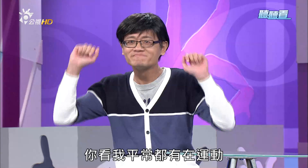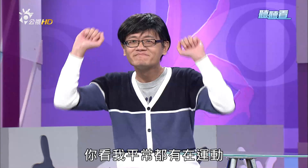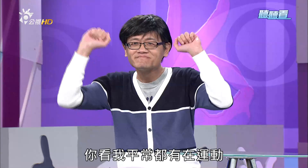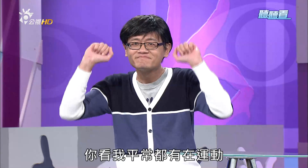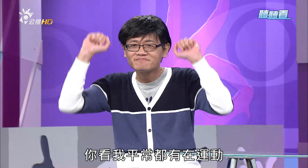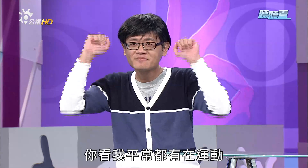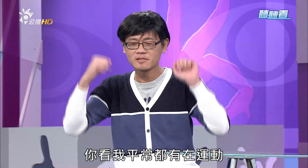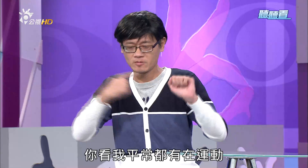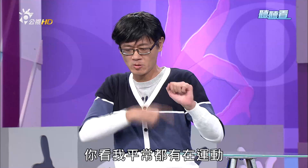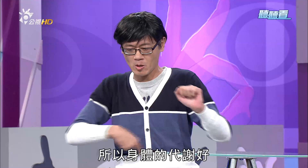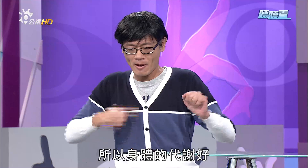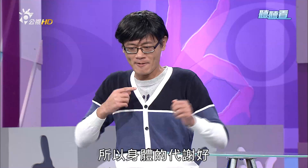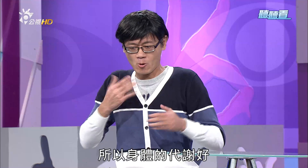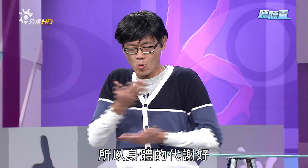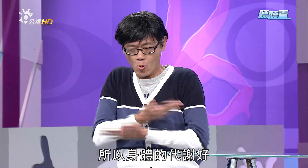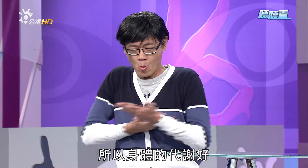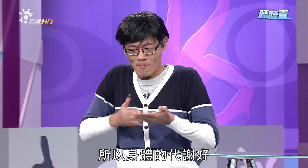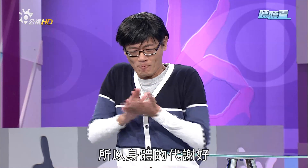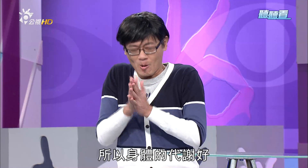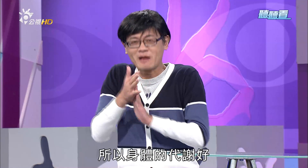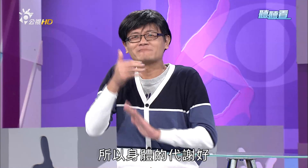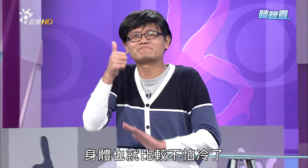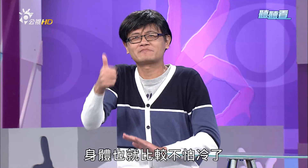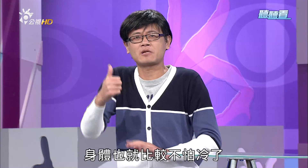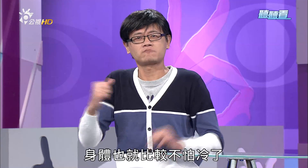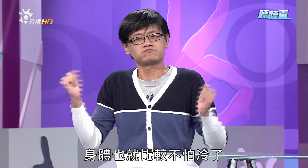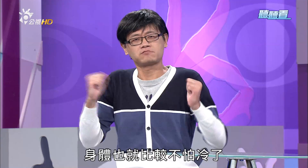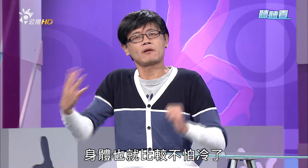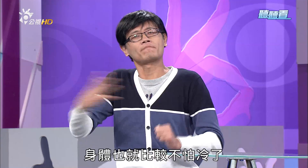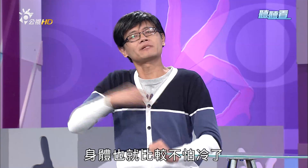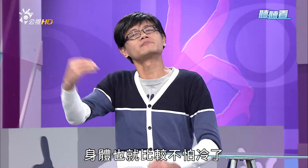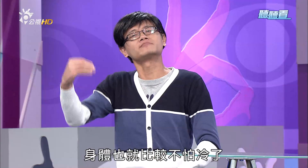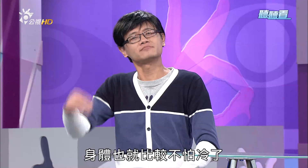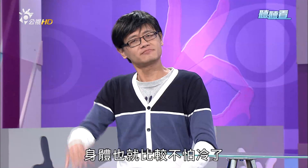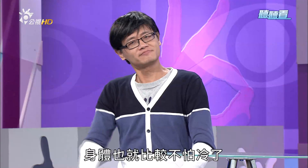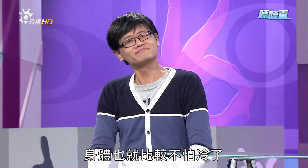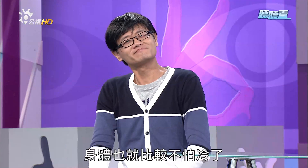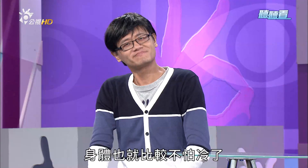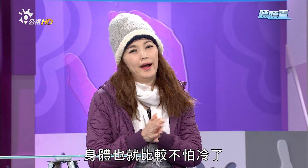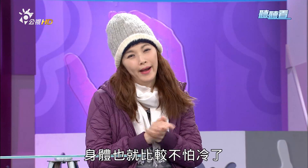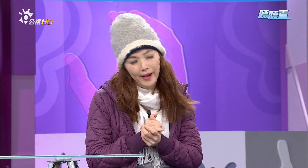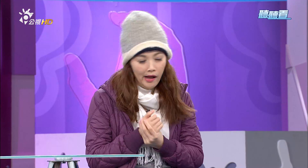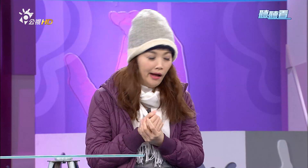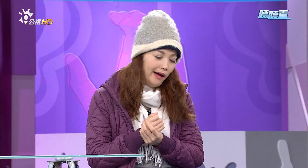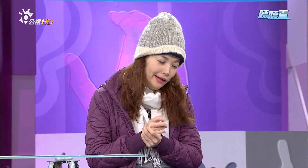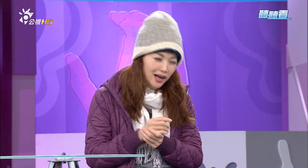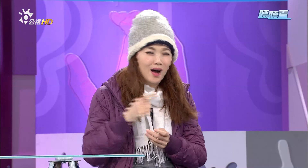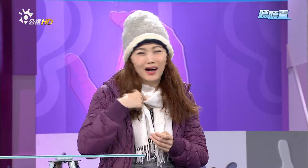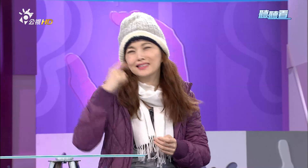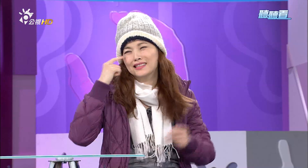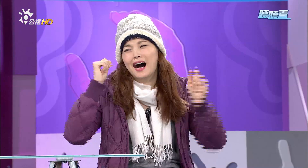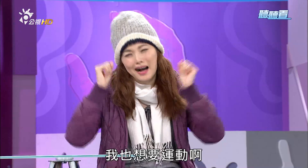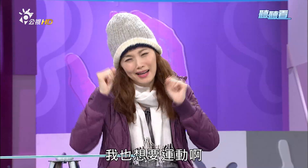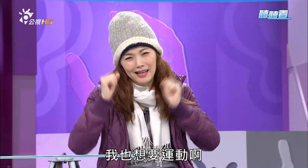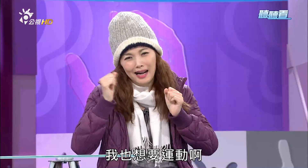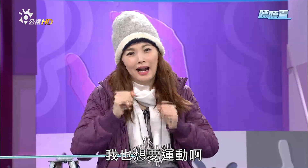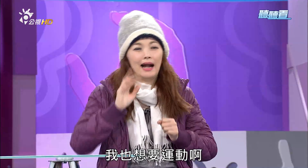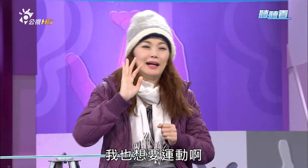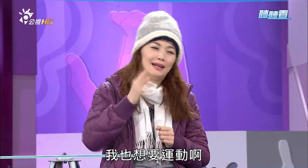都有在运动啊，所以身体的代谢好，身体也就比较不怕冷了。 哎呀，我也想要运